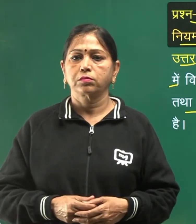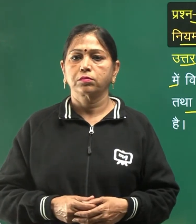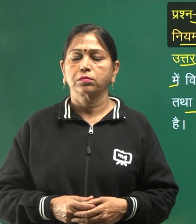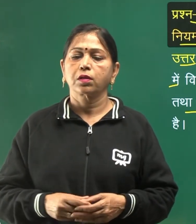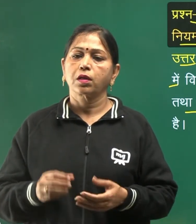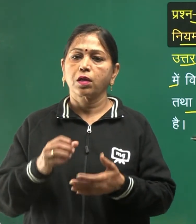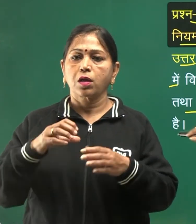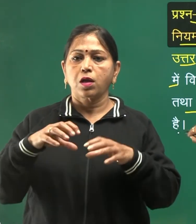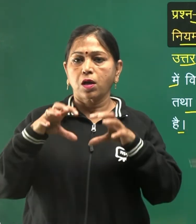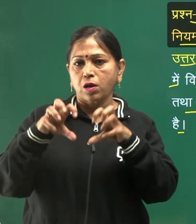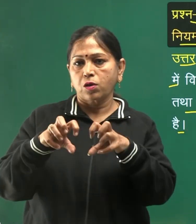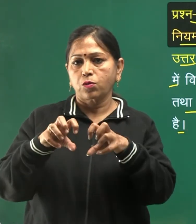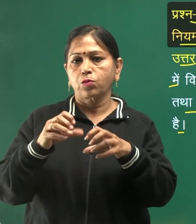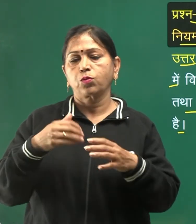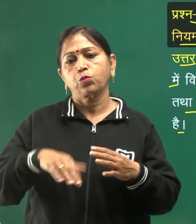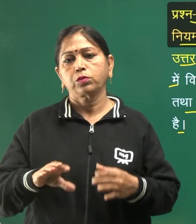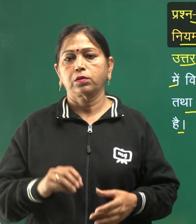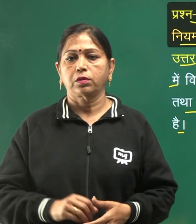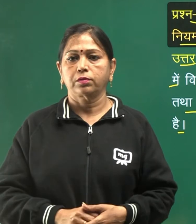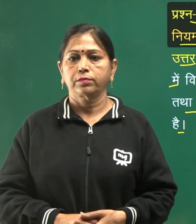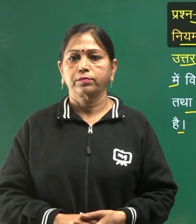नियंत्रित होती है।